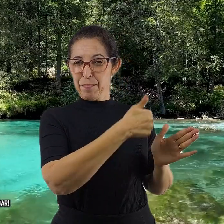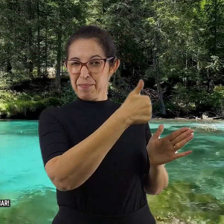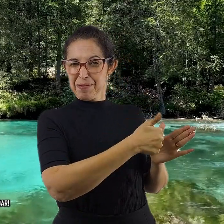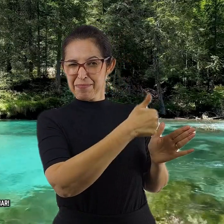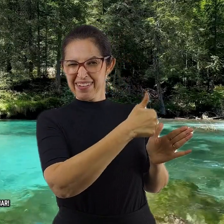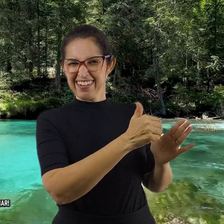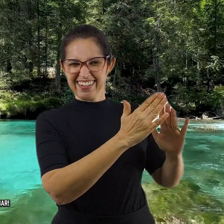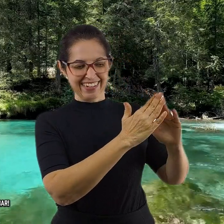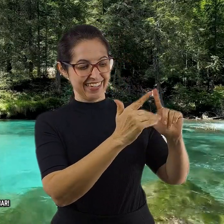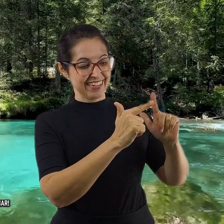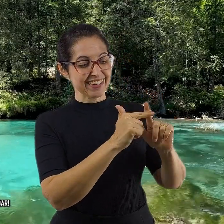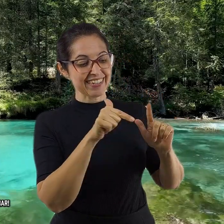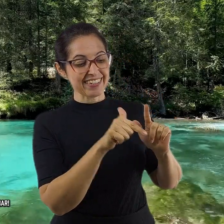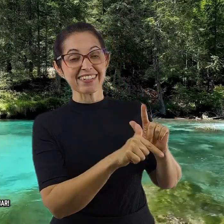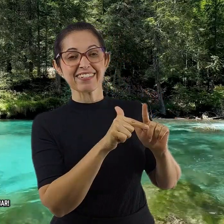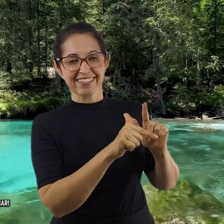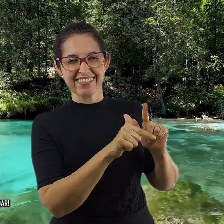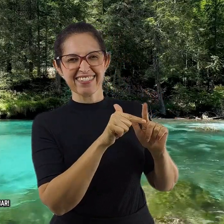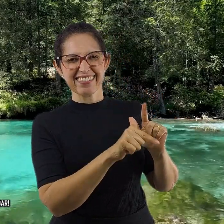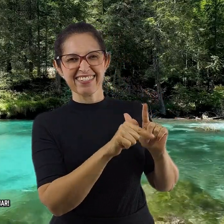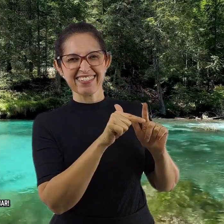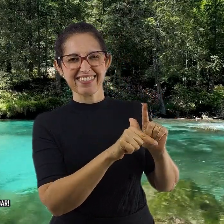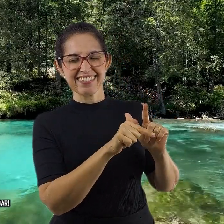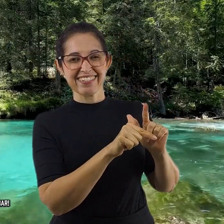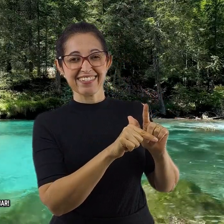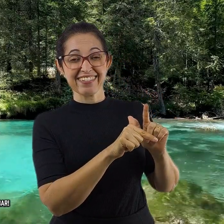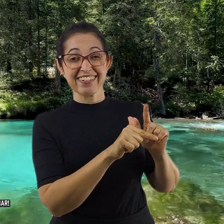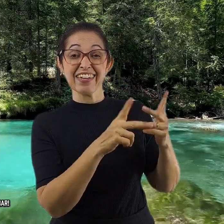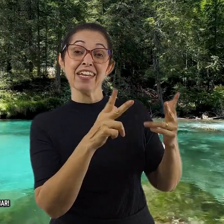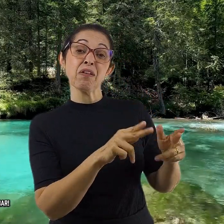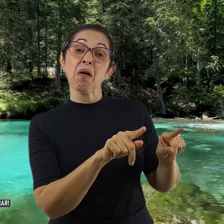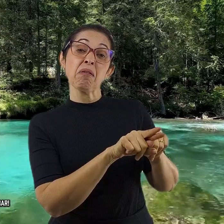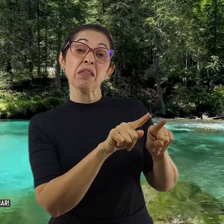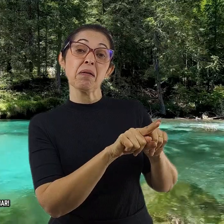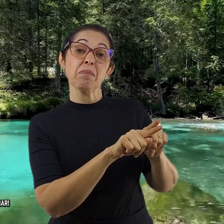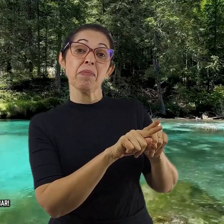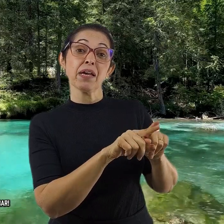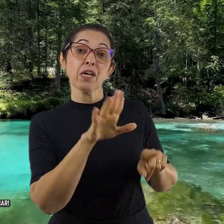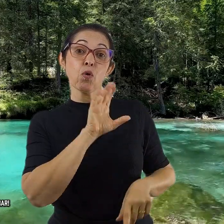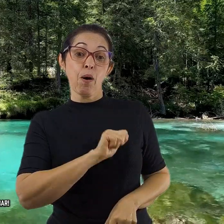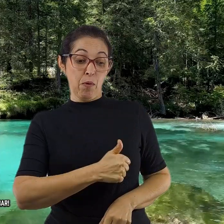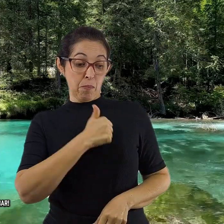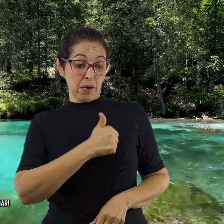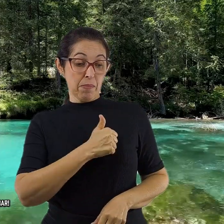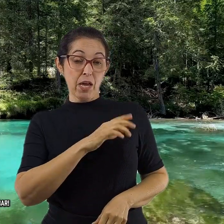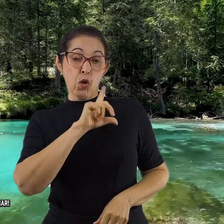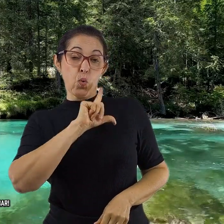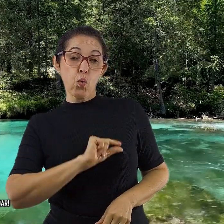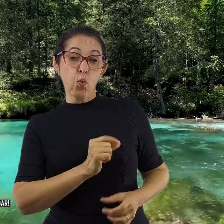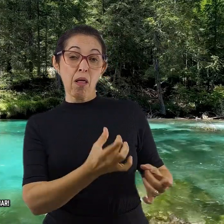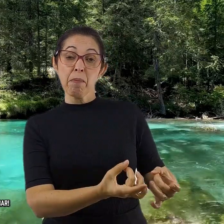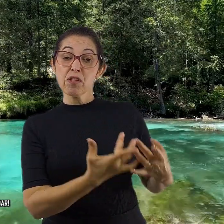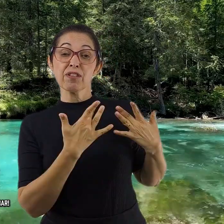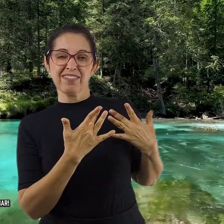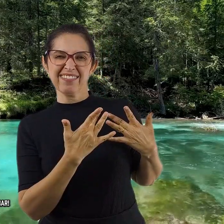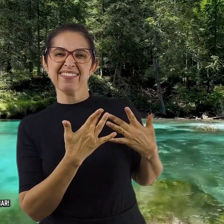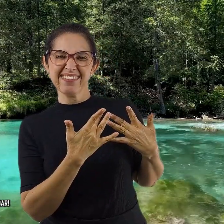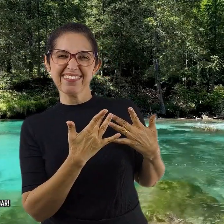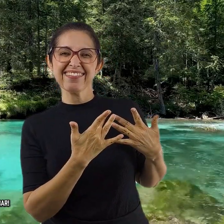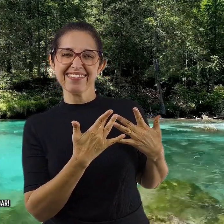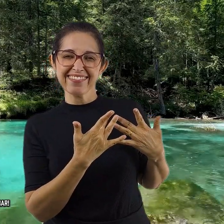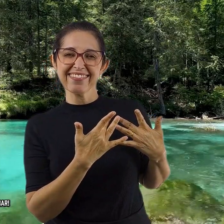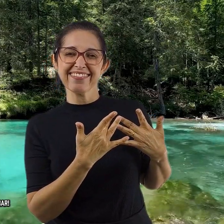igreja que pouco tempo depois havia deixado o primeiro amor? Isso é muito interessante, que